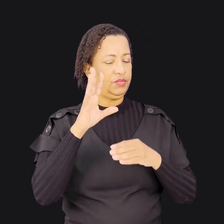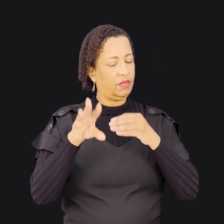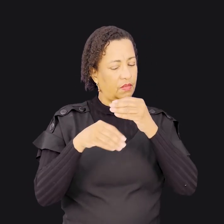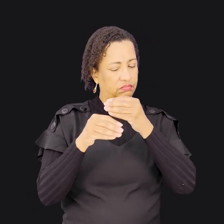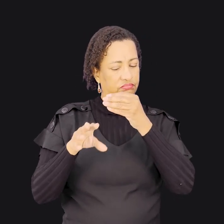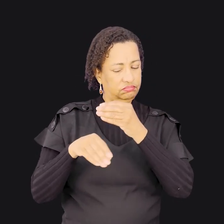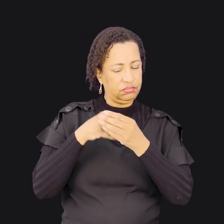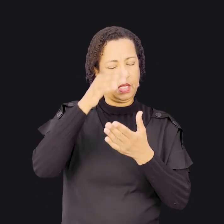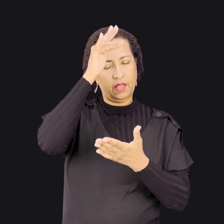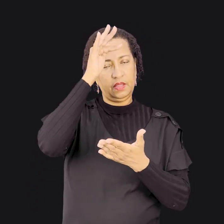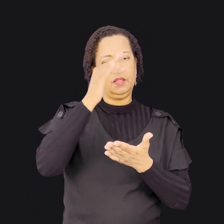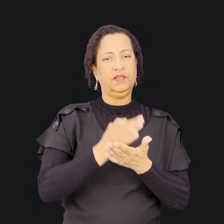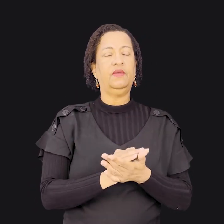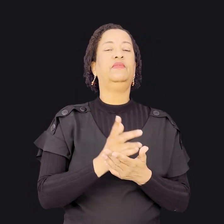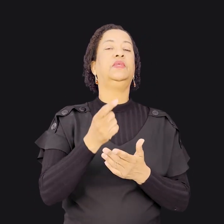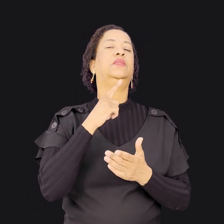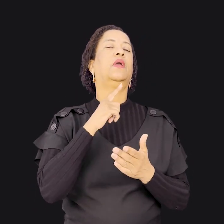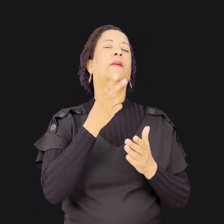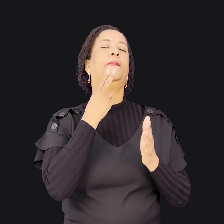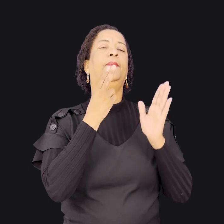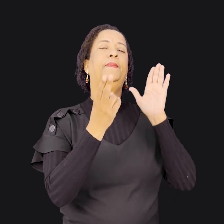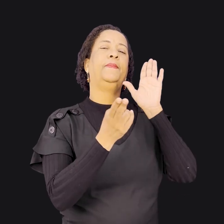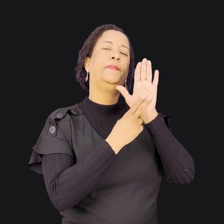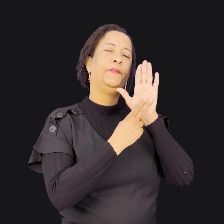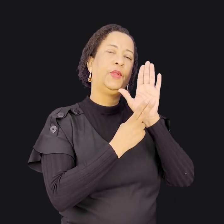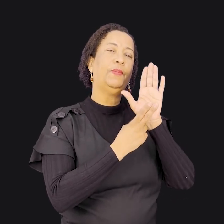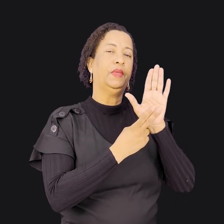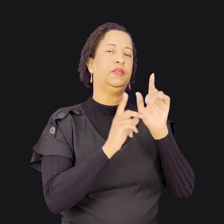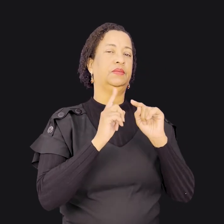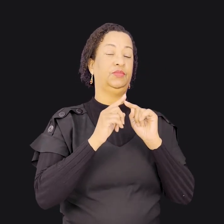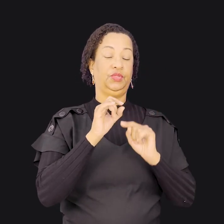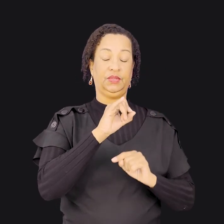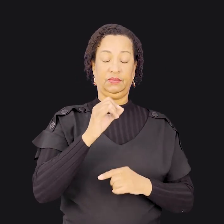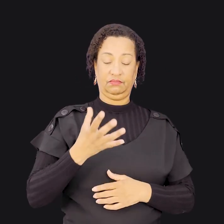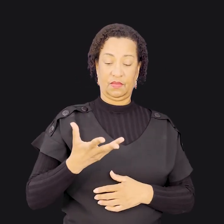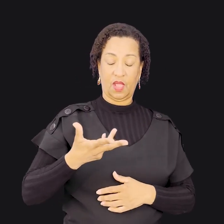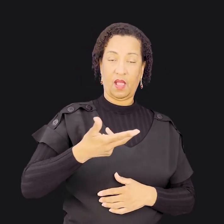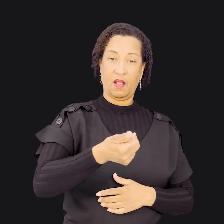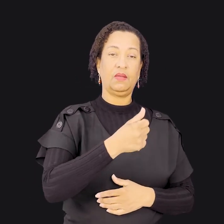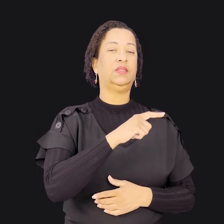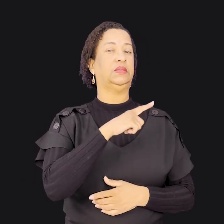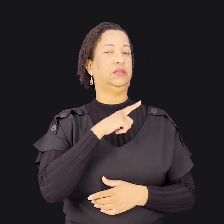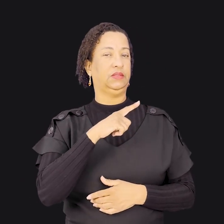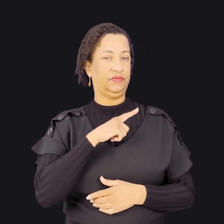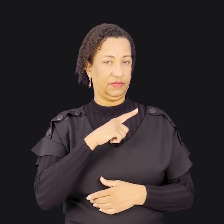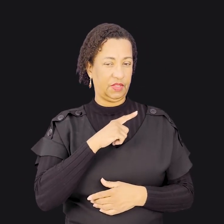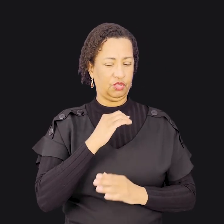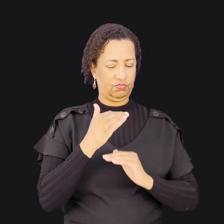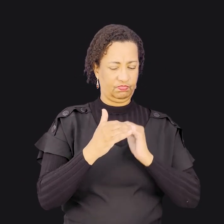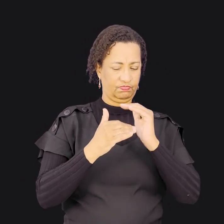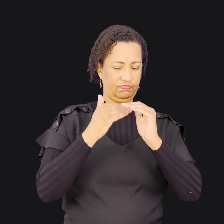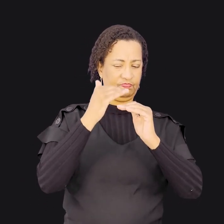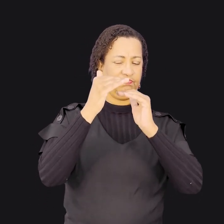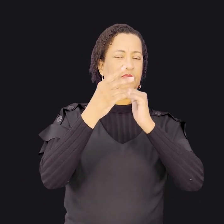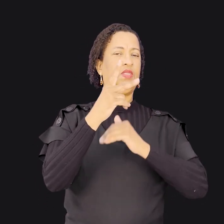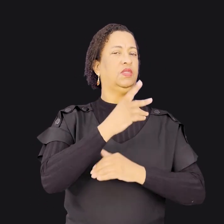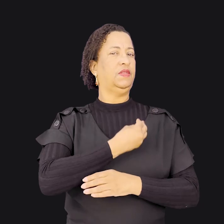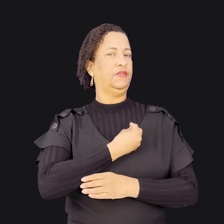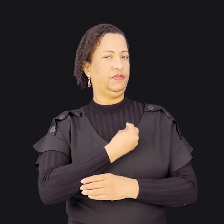estes acréscimos da fé, vem a promessa, porque se essas qualidades existirem e estiverem crescendo em sua